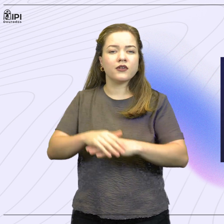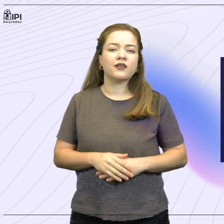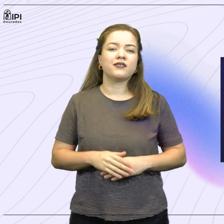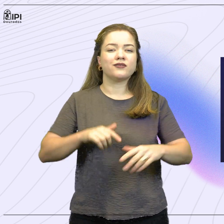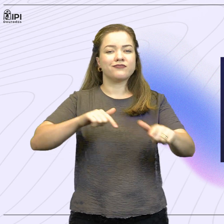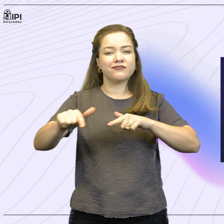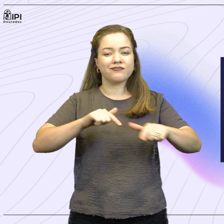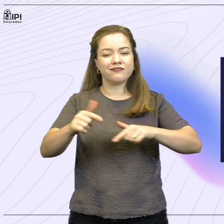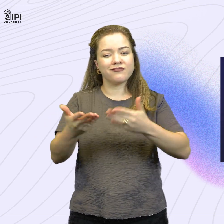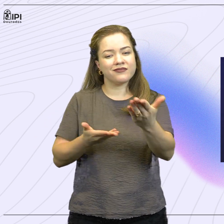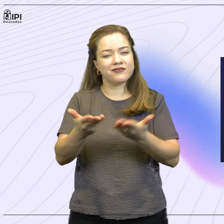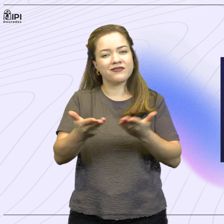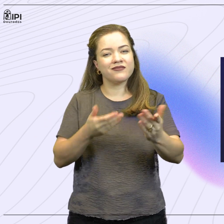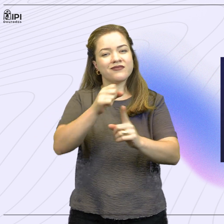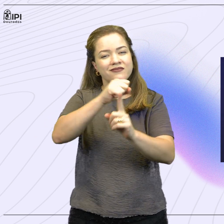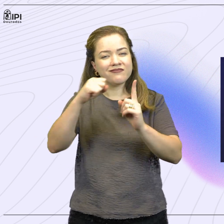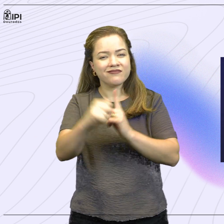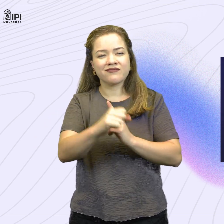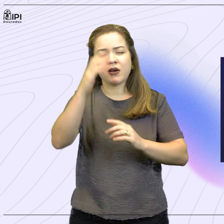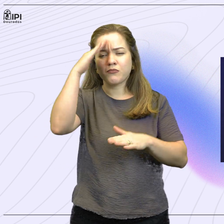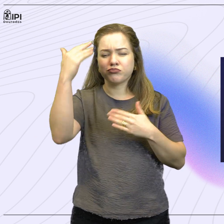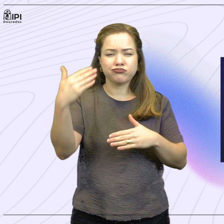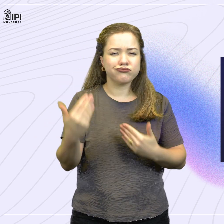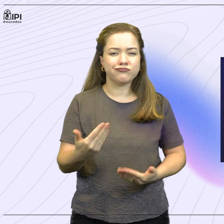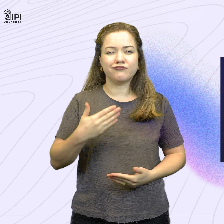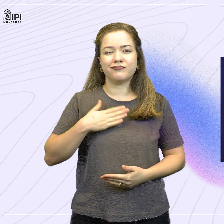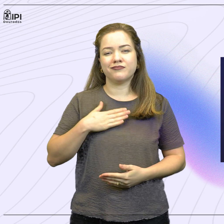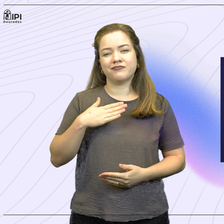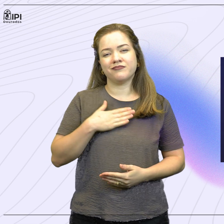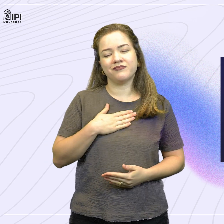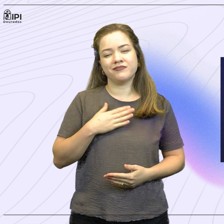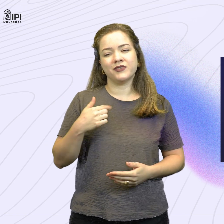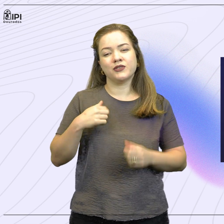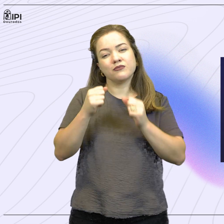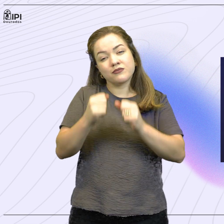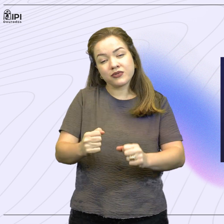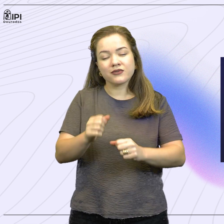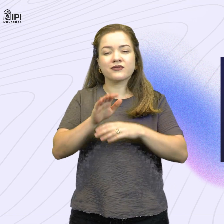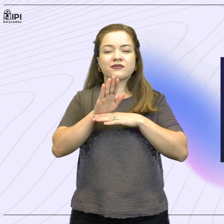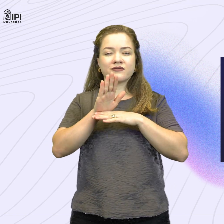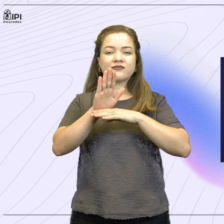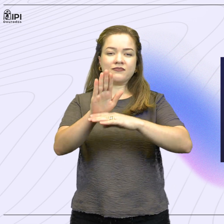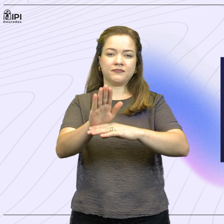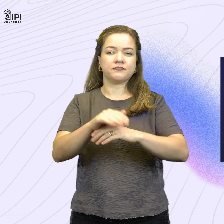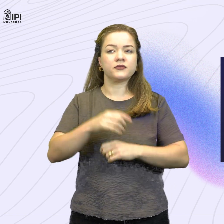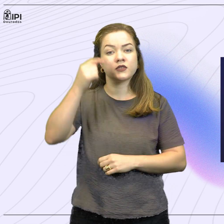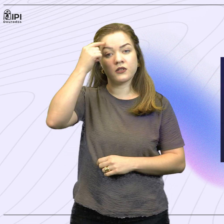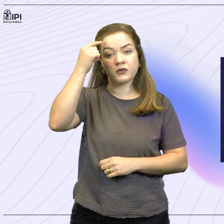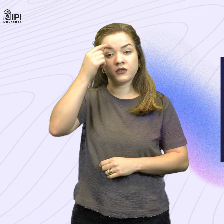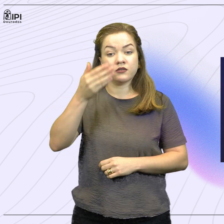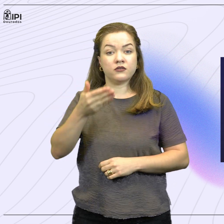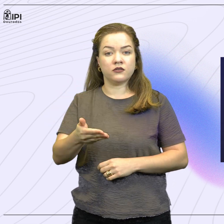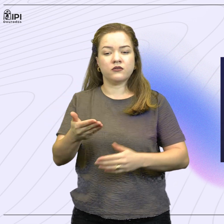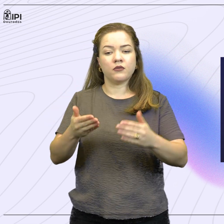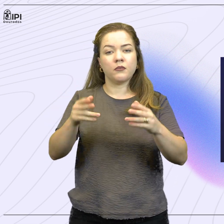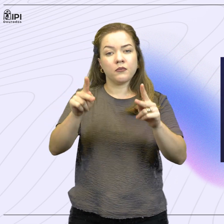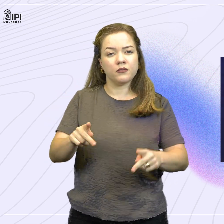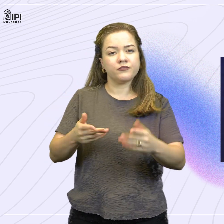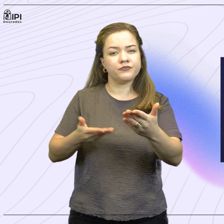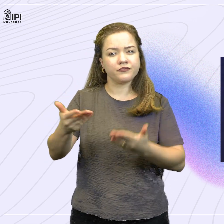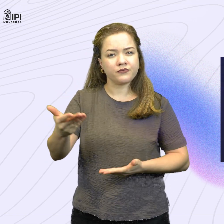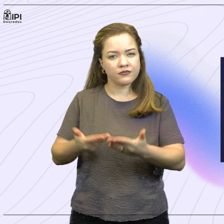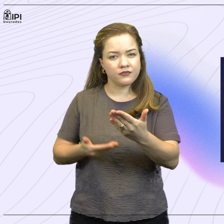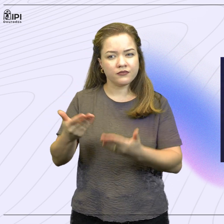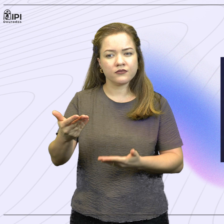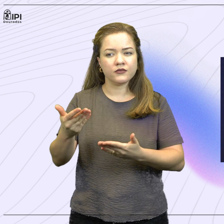sociedade tem sido uma honra para mim, tem sido algo que eu posso também contribuir. Então, pensando nisso, um povo servidor trazendo para a vida